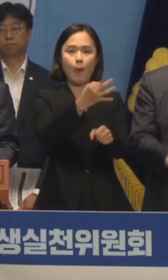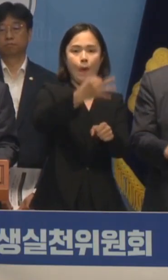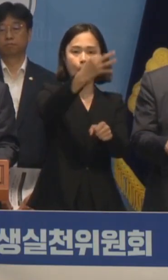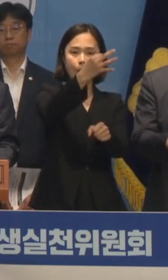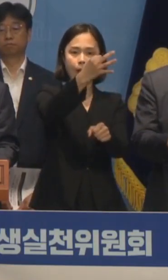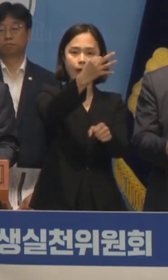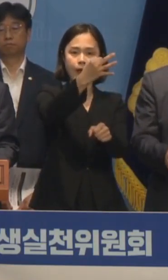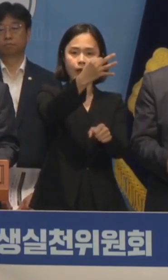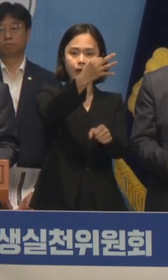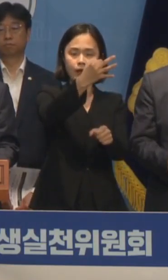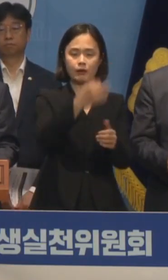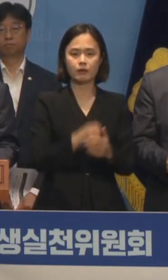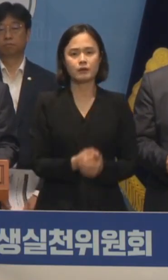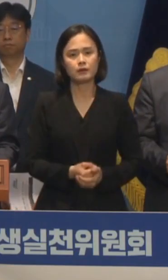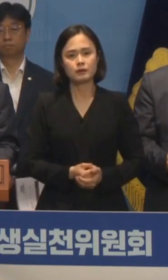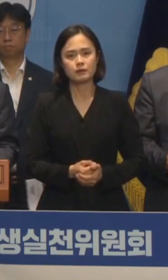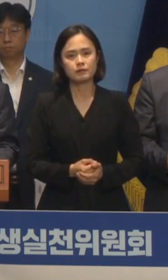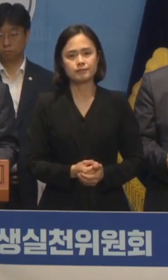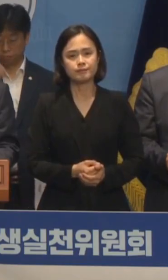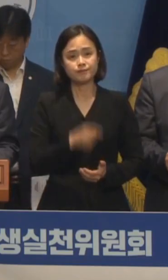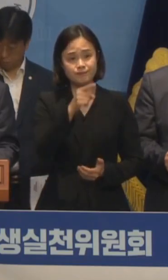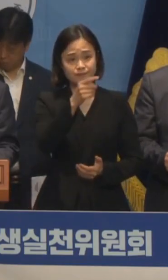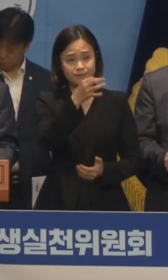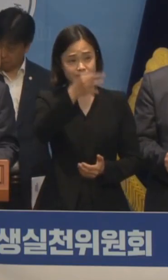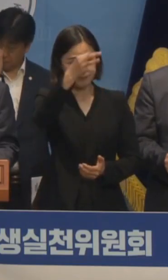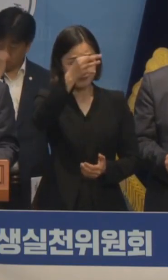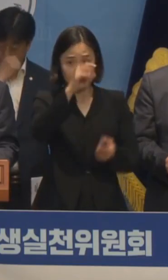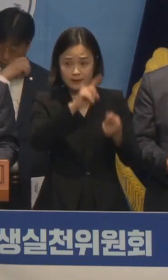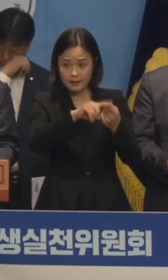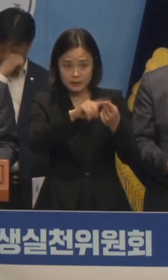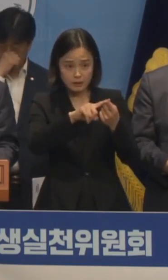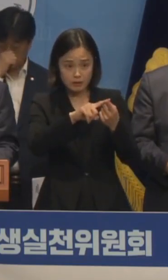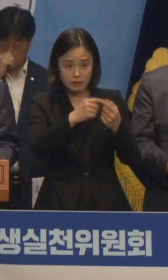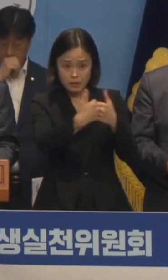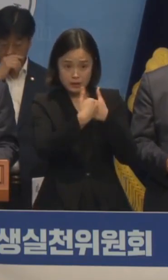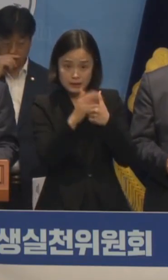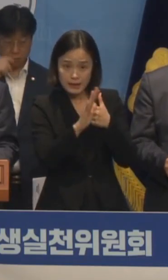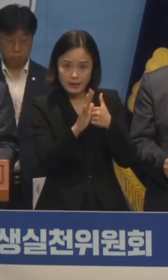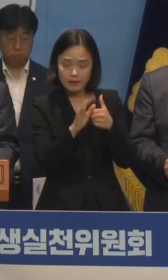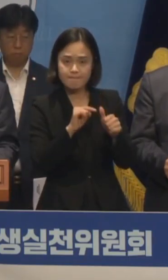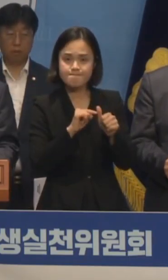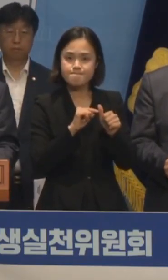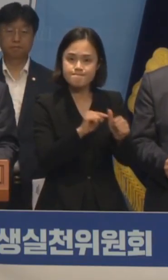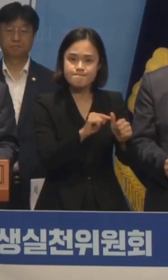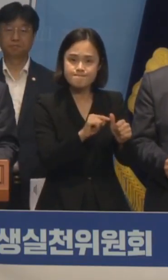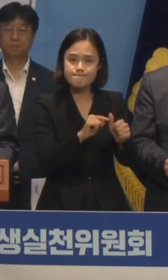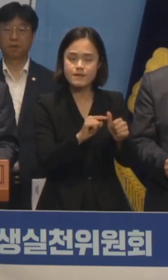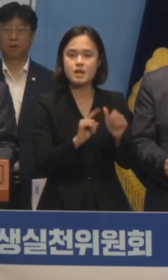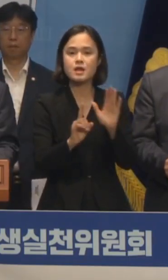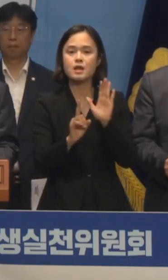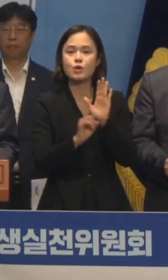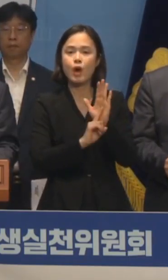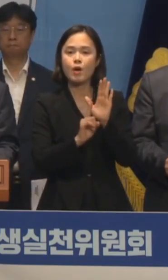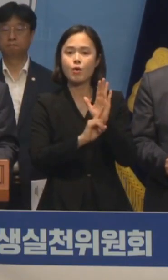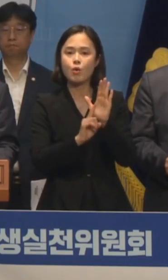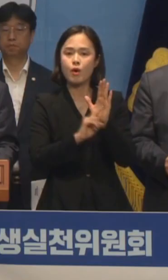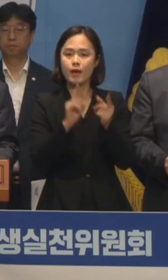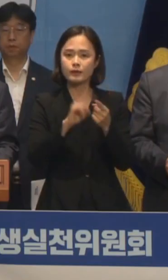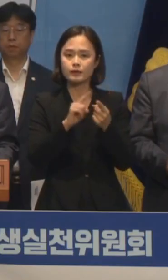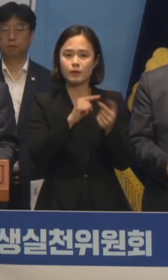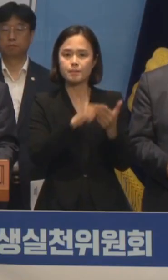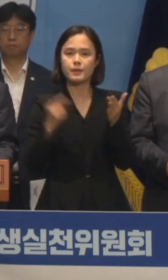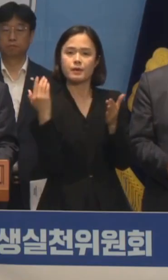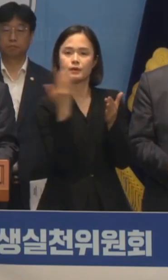이를 준수하지 않을 경우 와우 배지를 박탈하여 광고 노출에 불이익을 주는 방식으로 높은